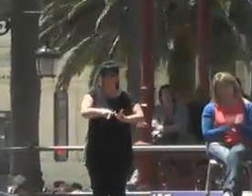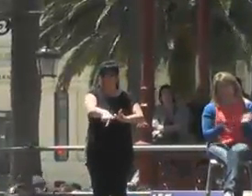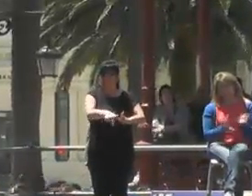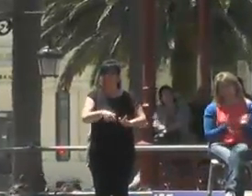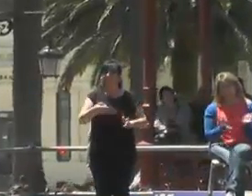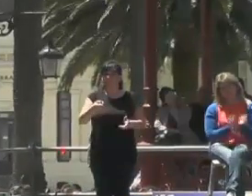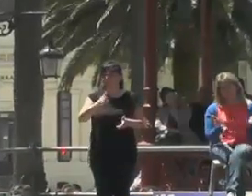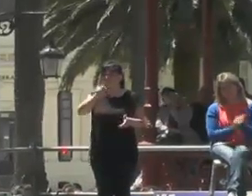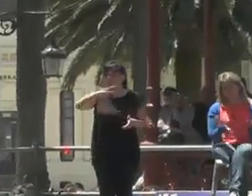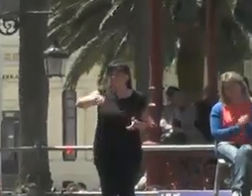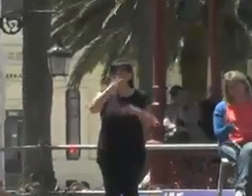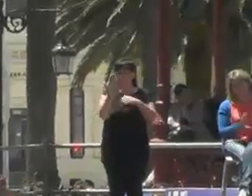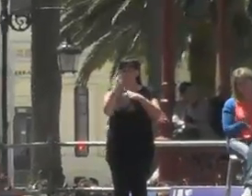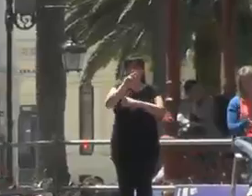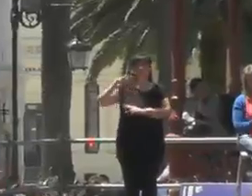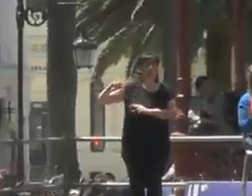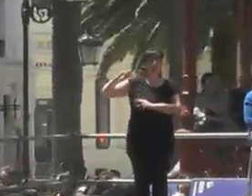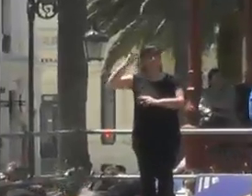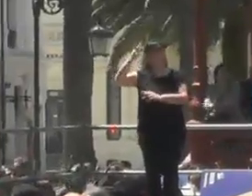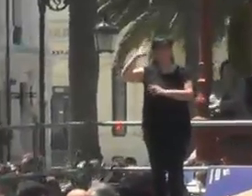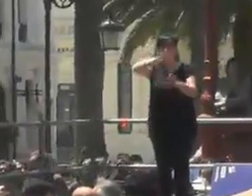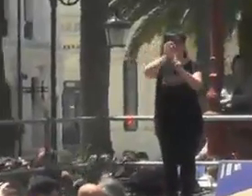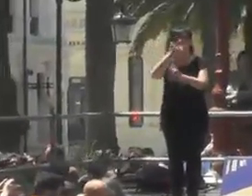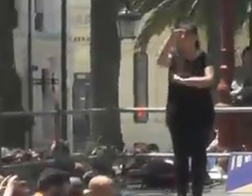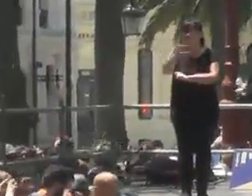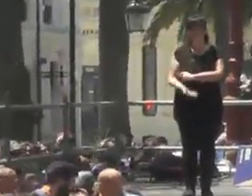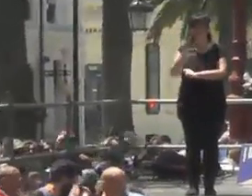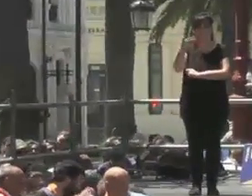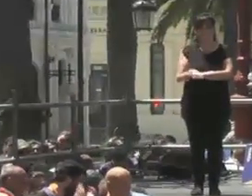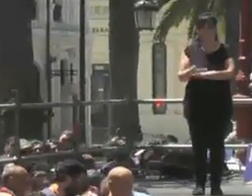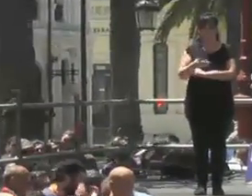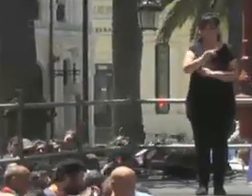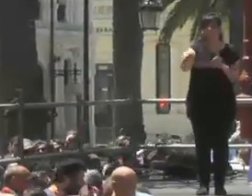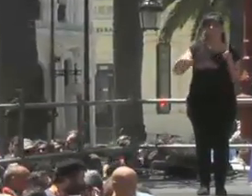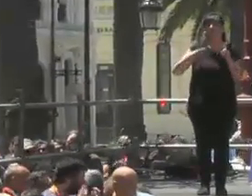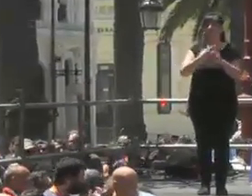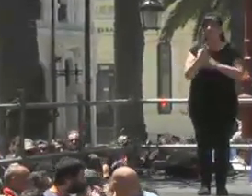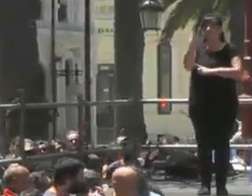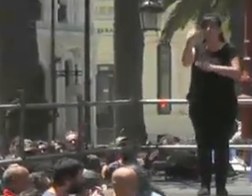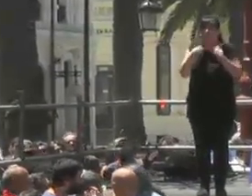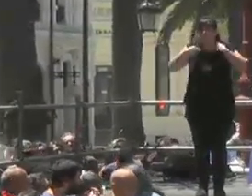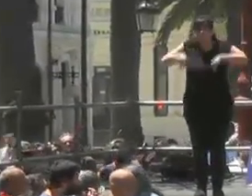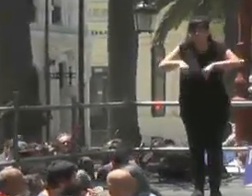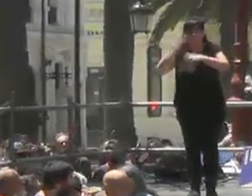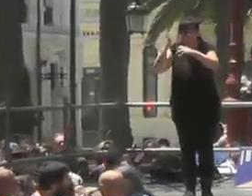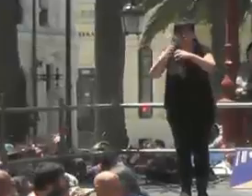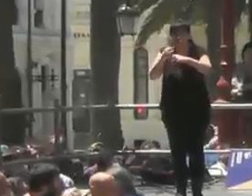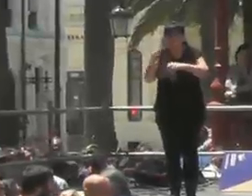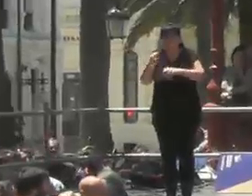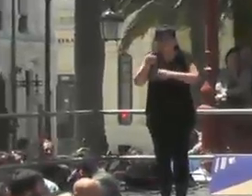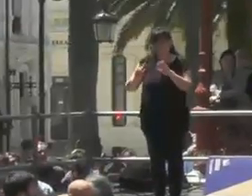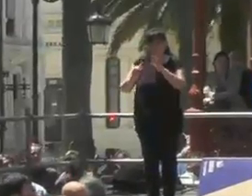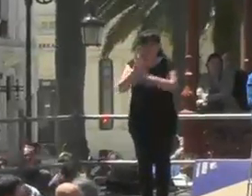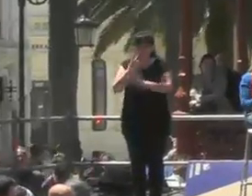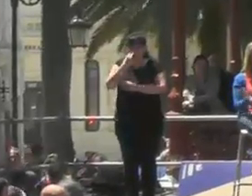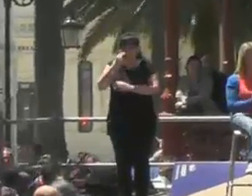o terceiro diputado por Pontevedra, que é fundamental que non haxa un diputado naranjito e neoliberal na nosa provincia, e que